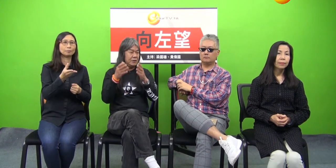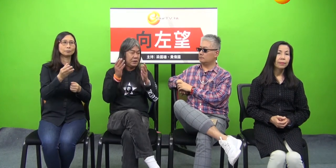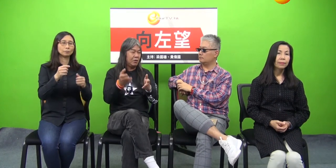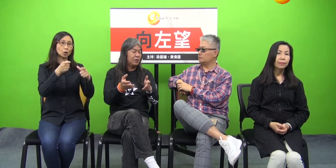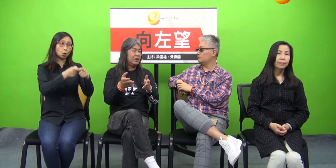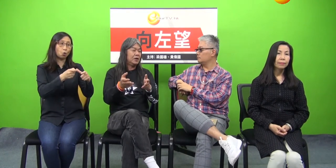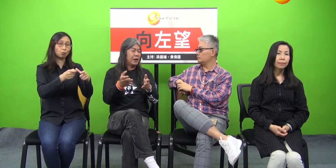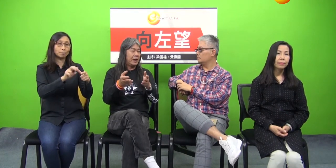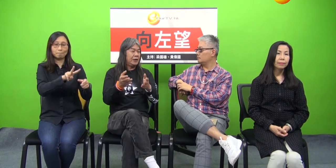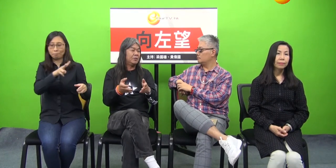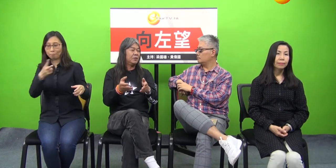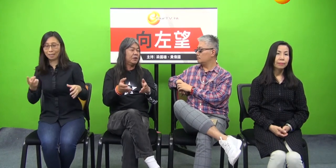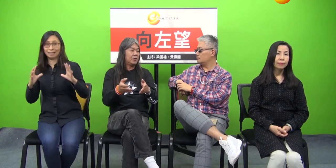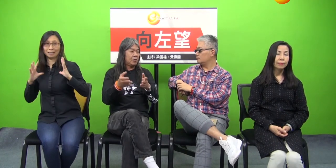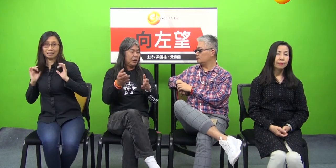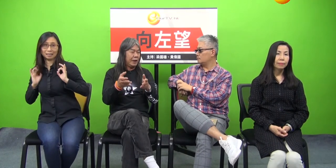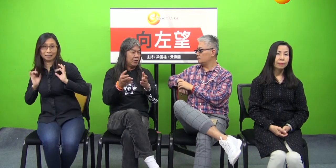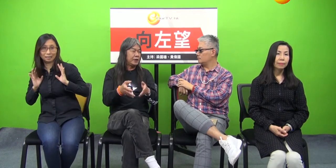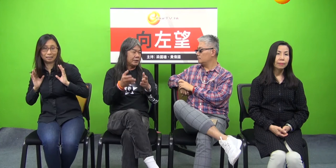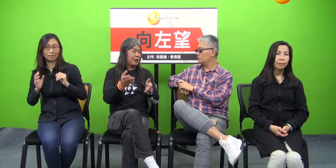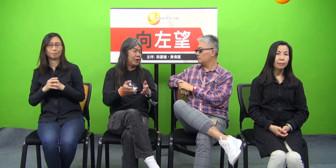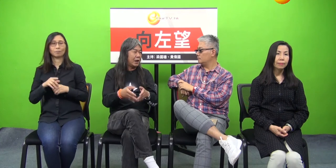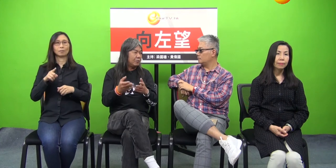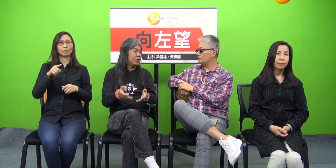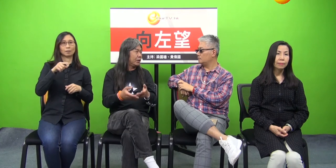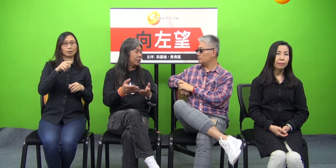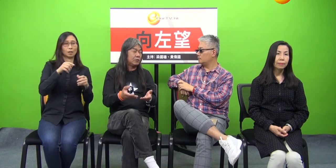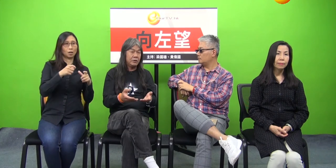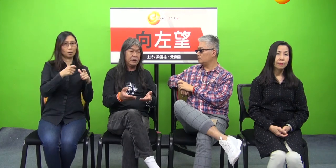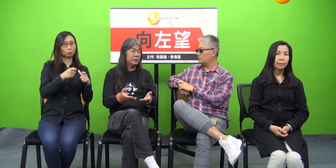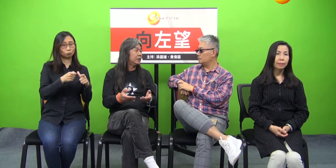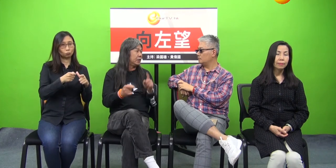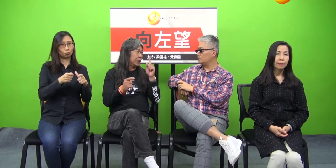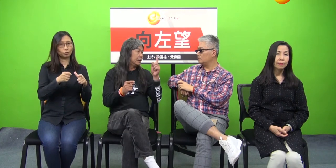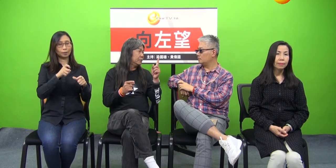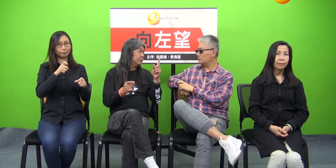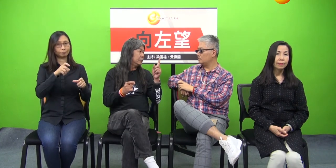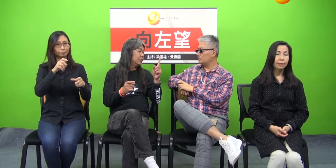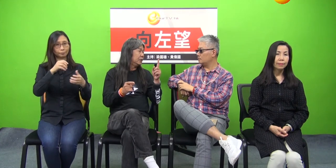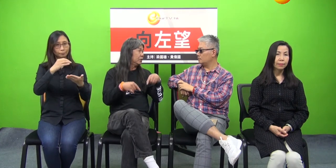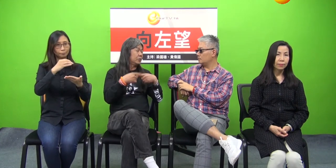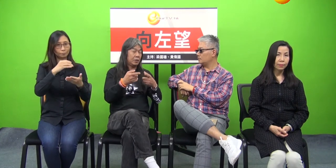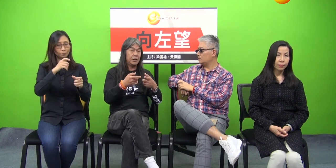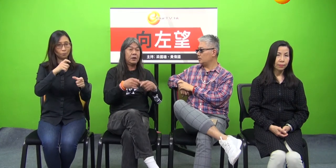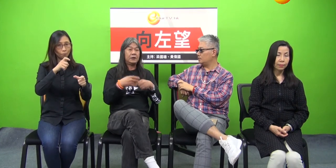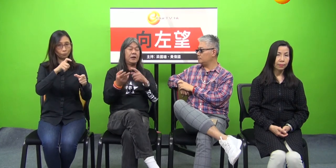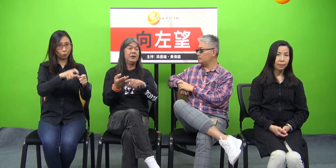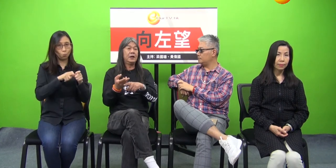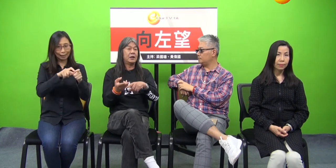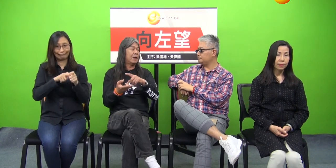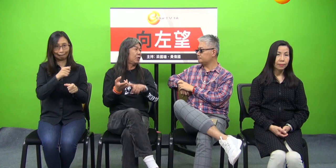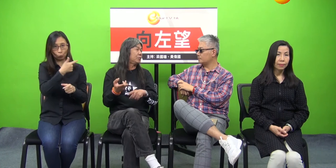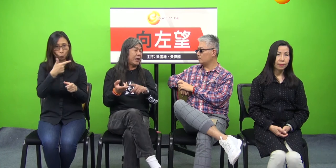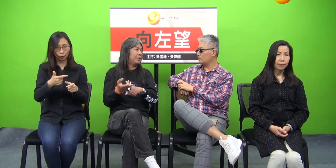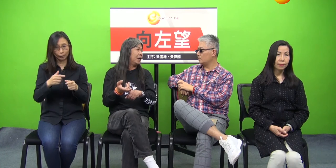將私有嘅企業嗰個利潤極大化減税，令佢哋揾多啲錢。呢個第一，令到咁樣。第二咧